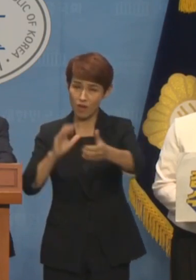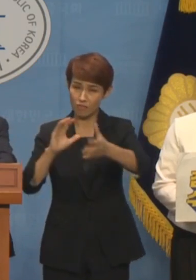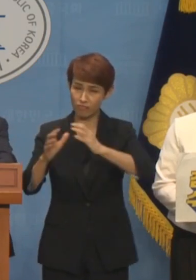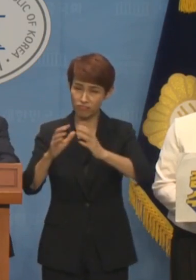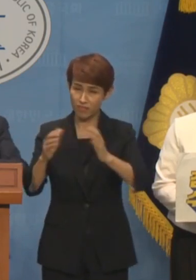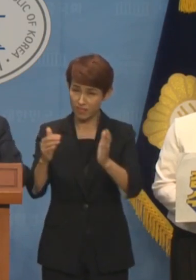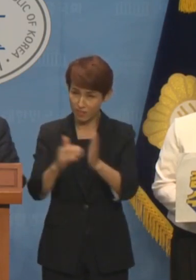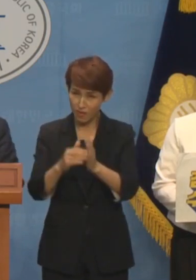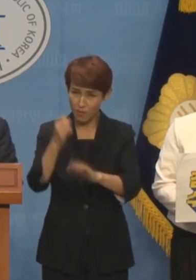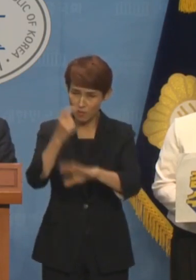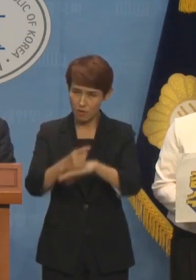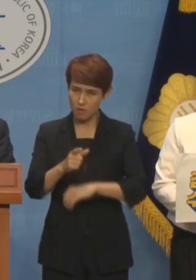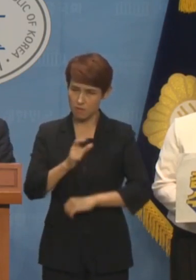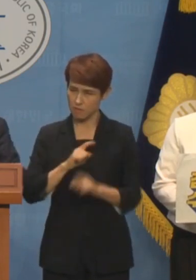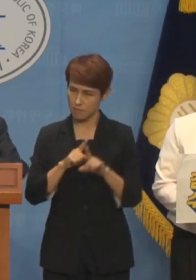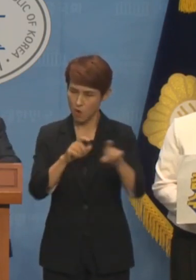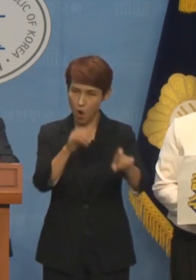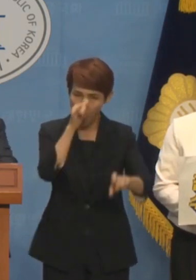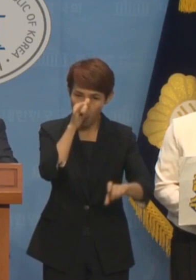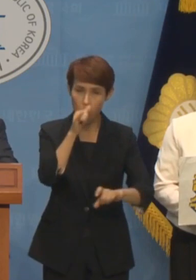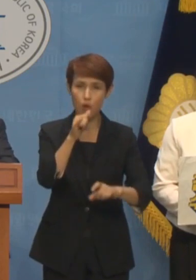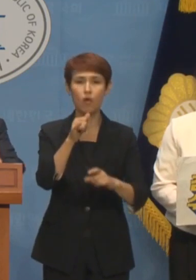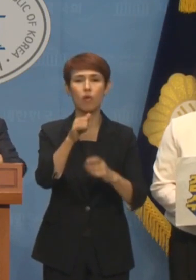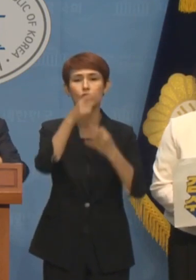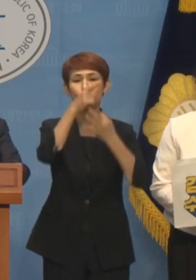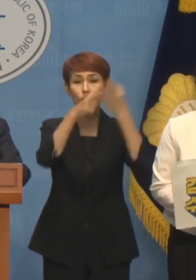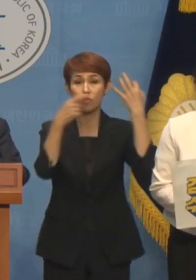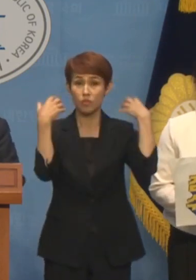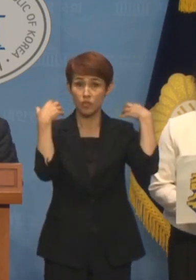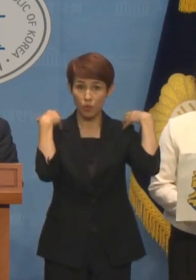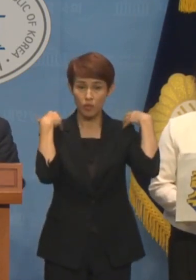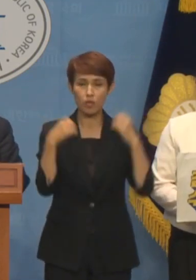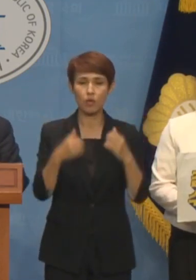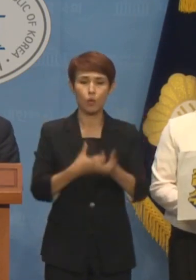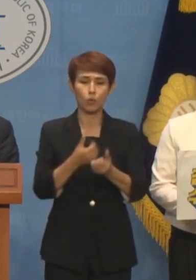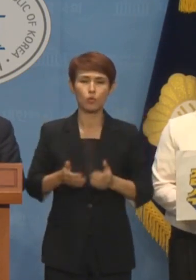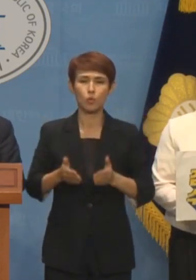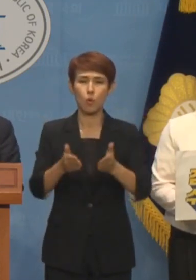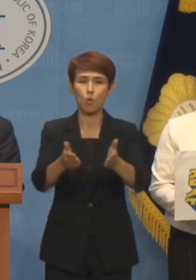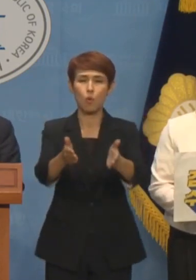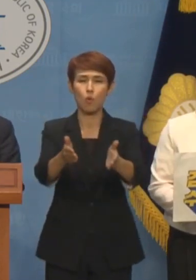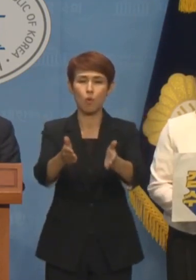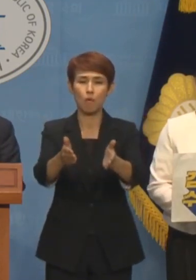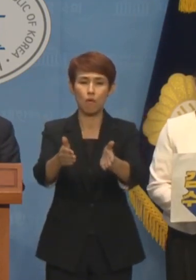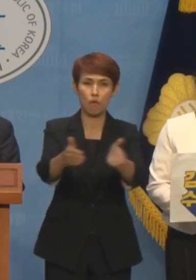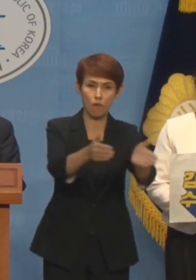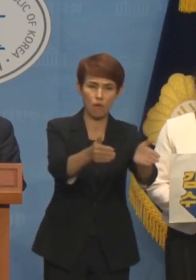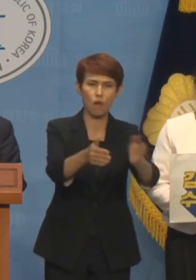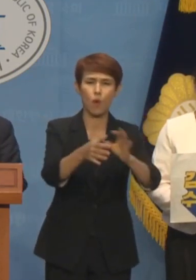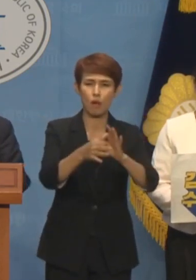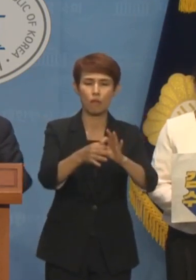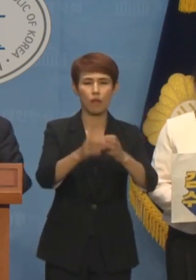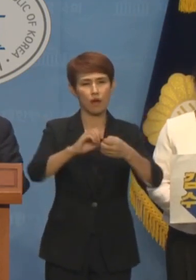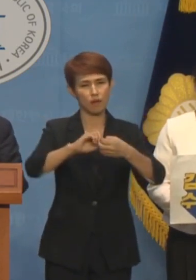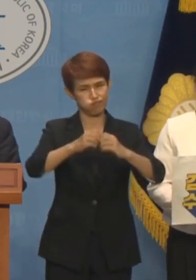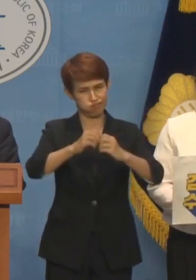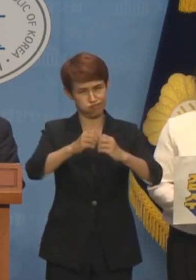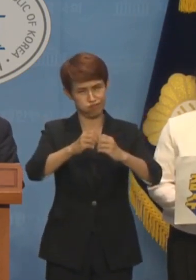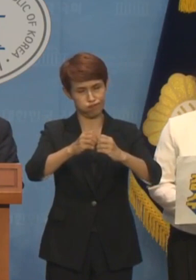윤석열 정권이 고속도로 전면 백지화한 것과 같은 엉뚱한 말로